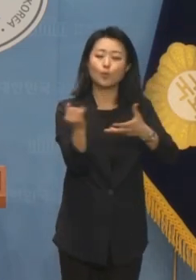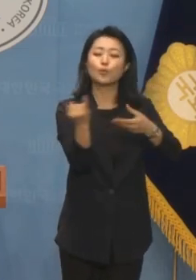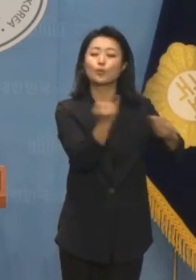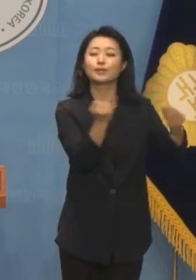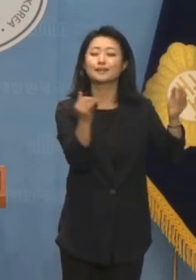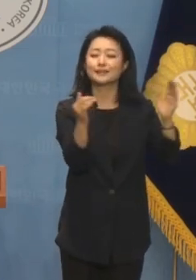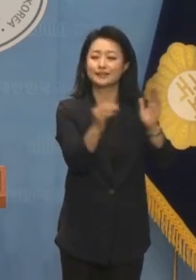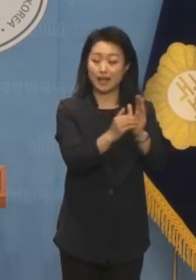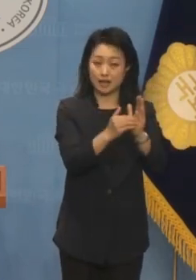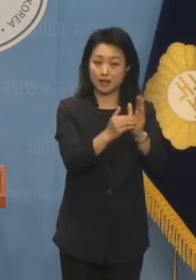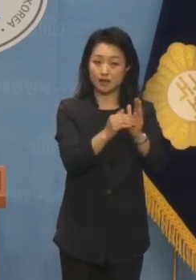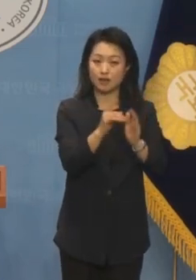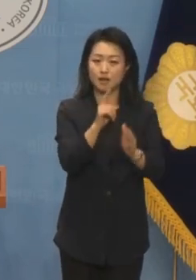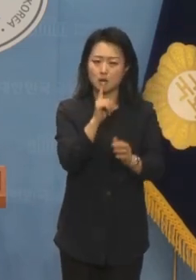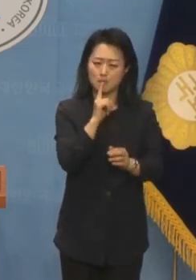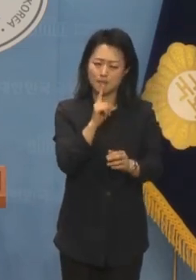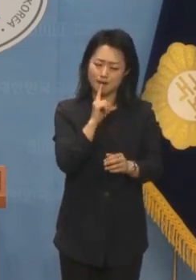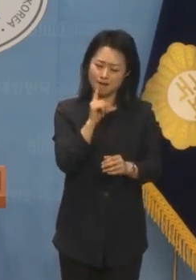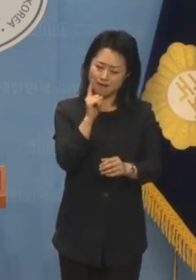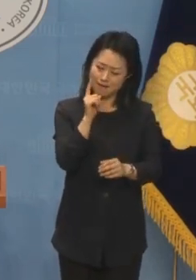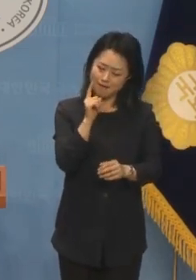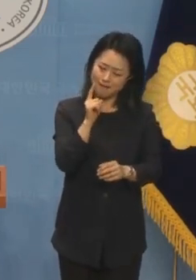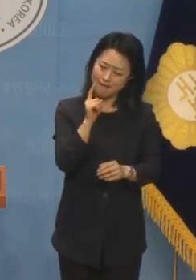것으로 둔갑된 것입니다.